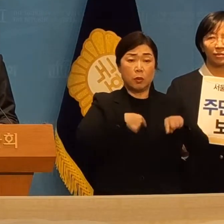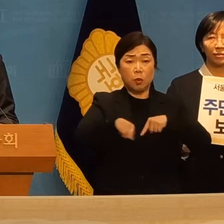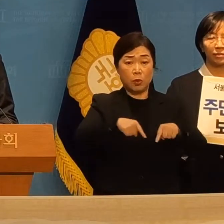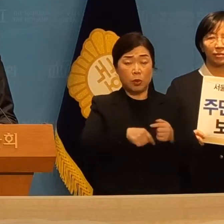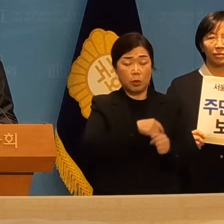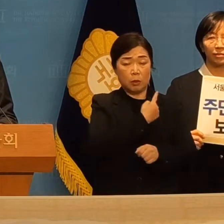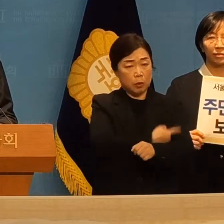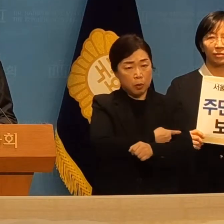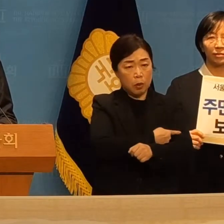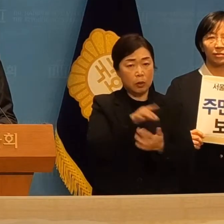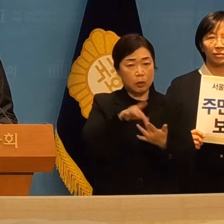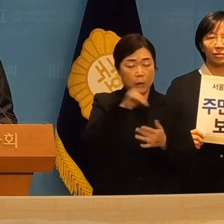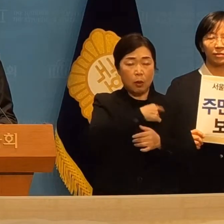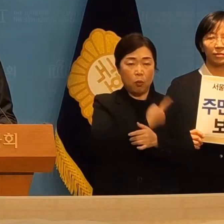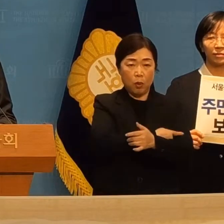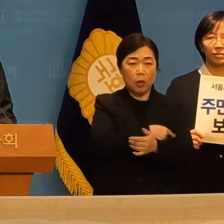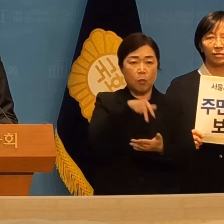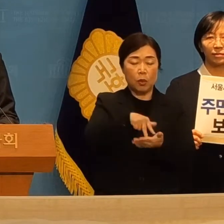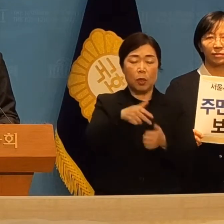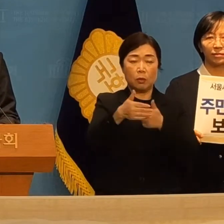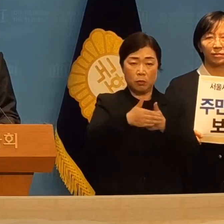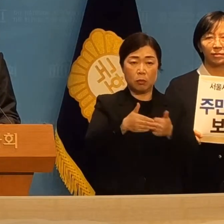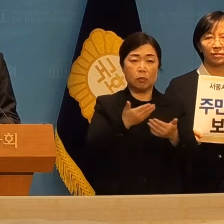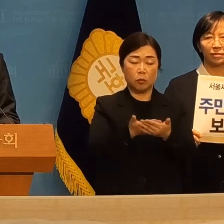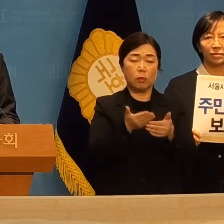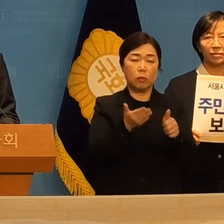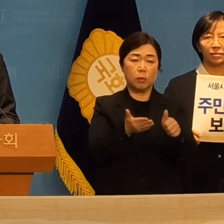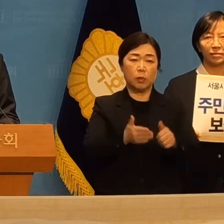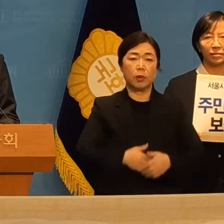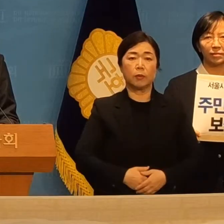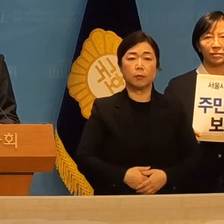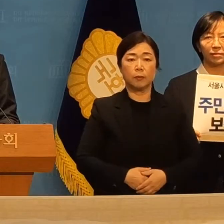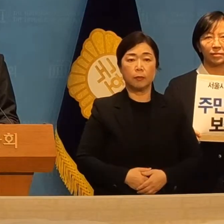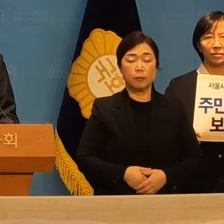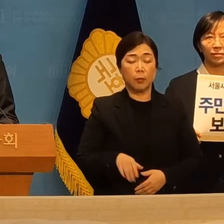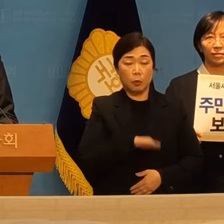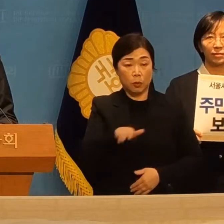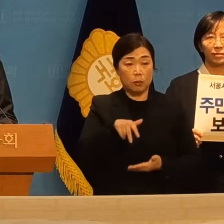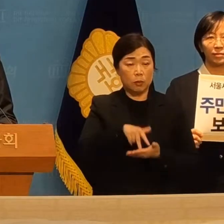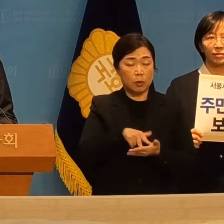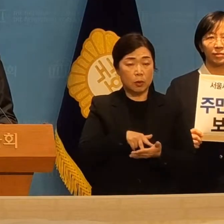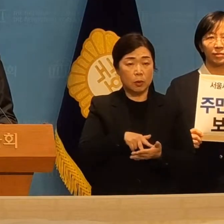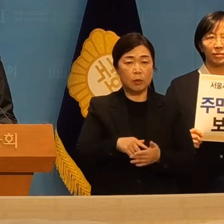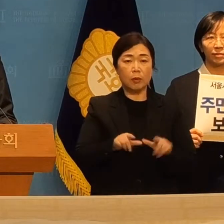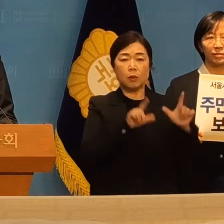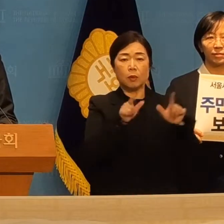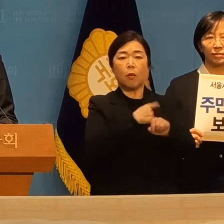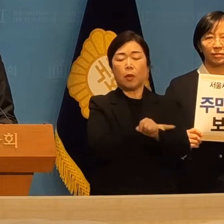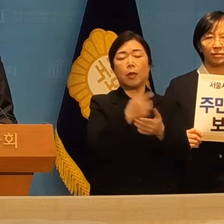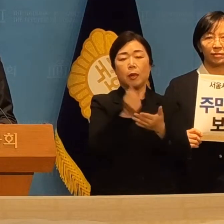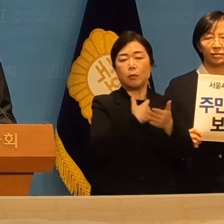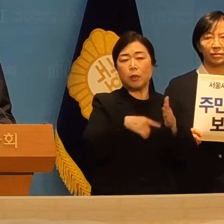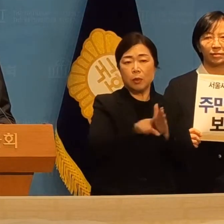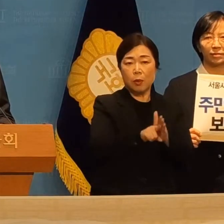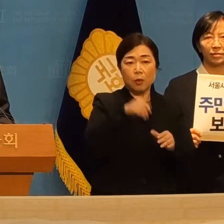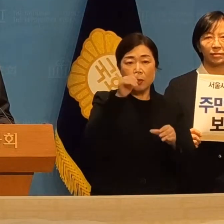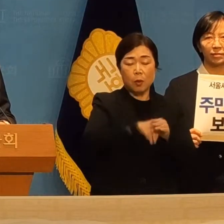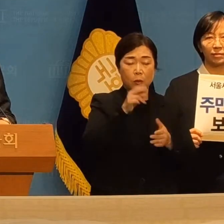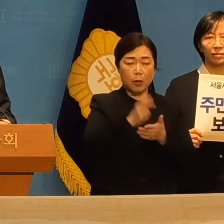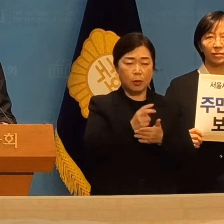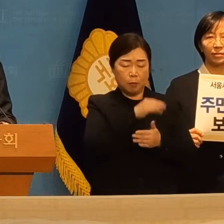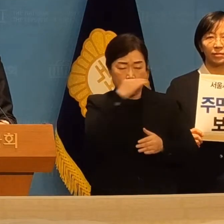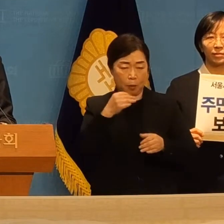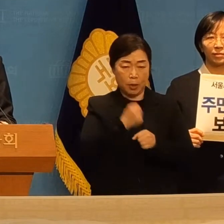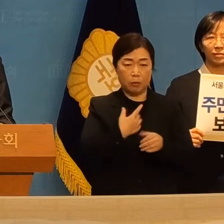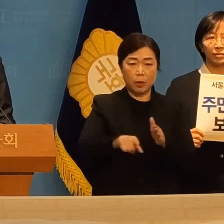중단해야 됩니다. 진보당 서울시당은 우리 주민들의 권리를 되찾기 위해 그리고 선거 제도의 정상을 위해 끝까지